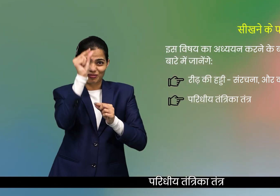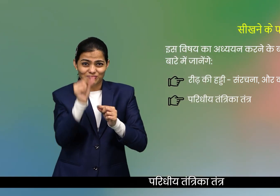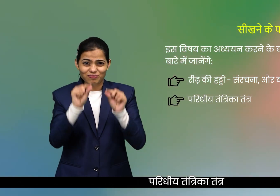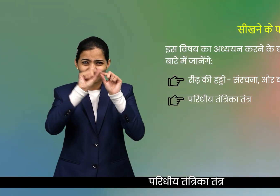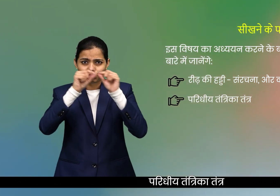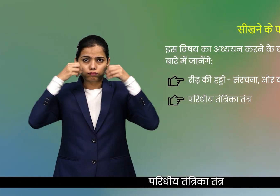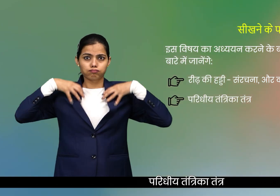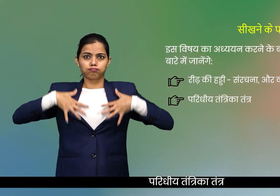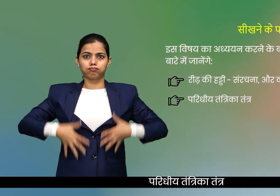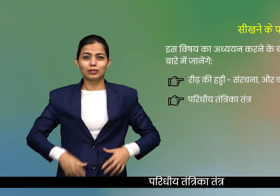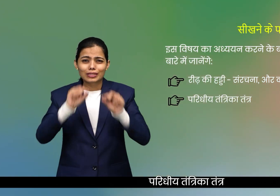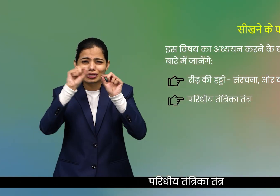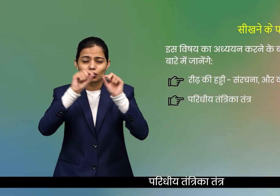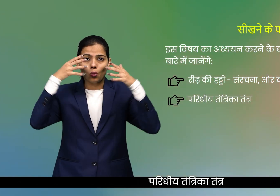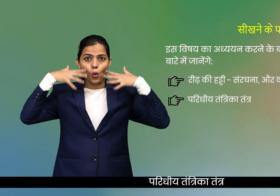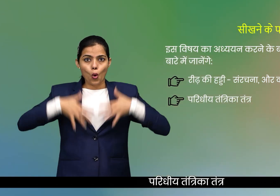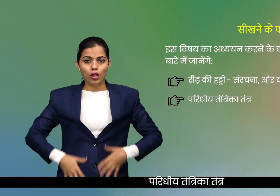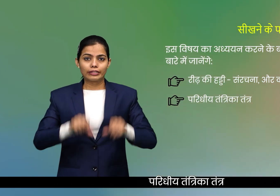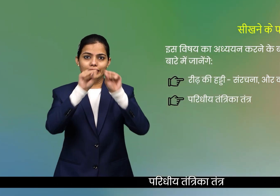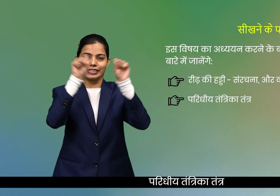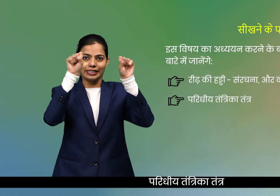परिधीय तंत्रिका तंत्र,